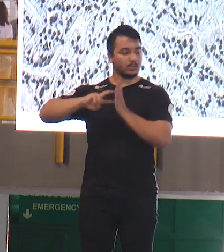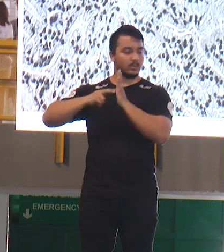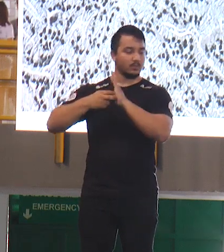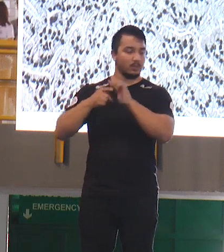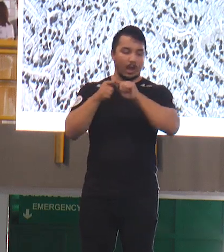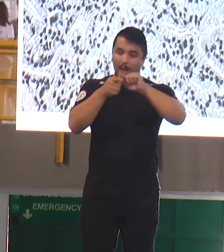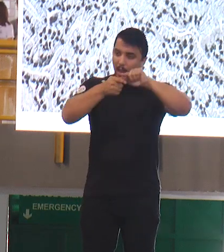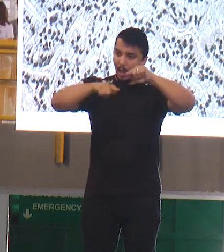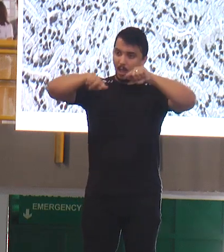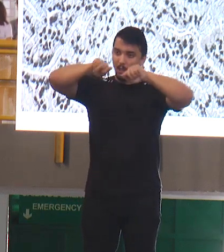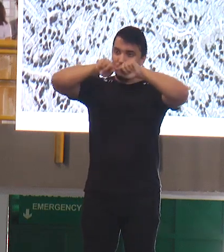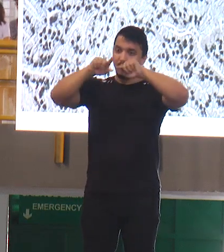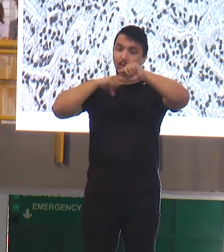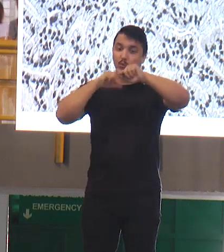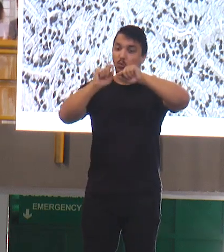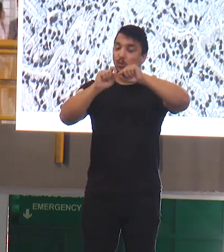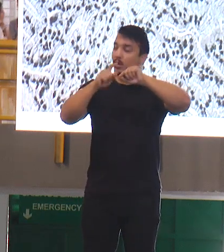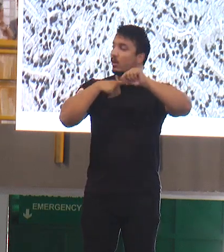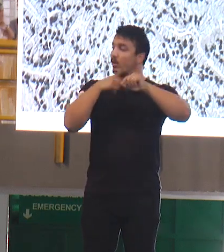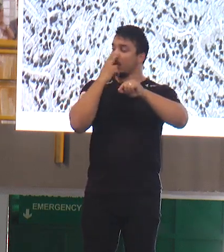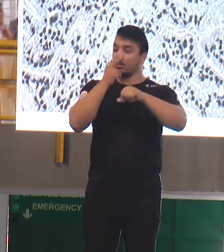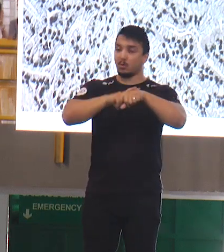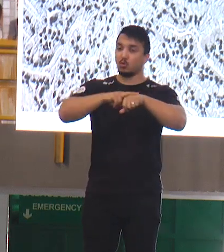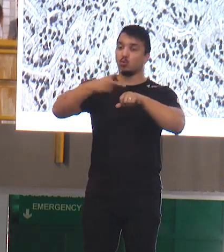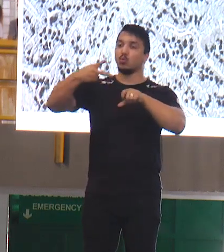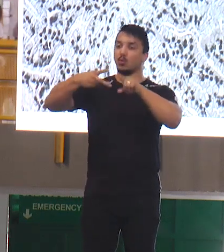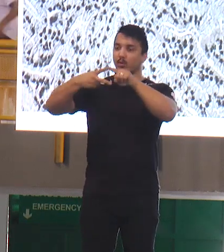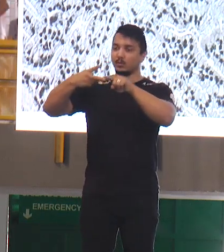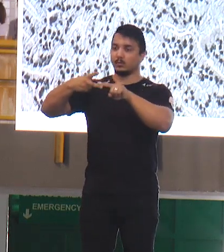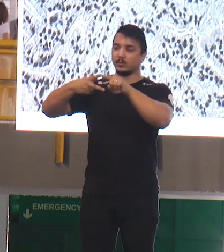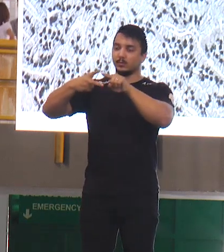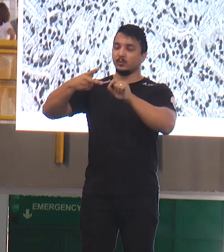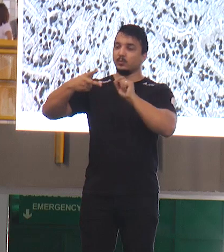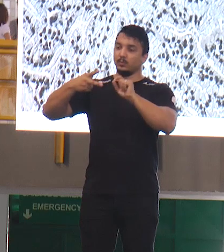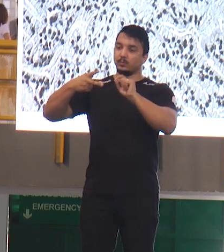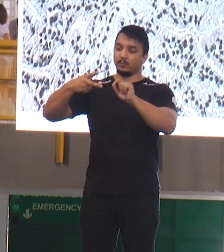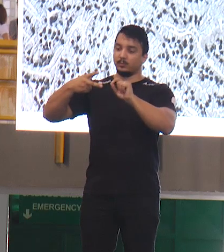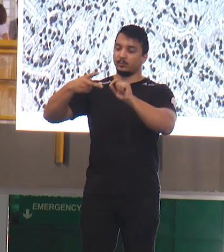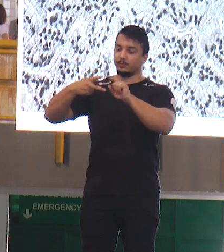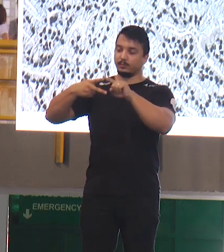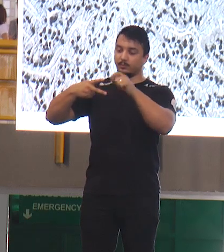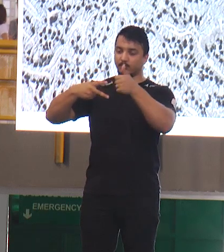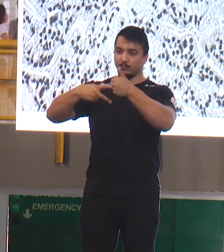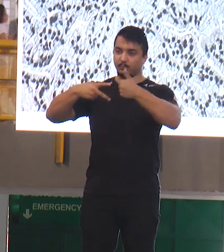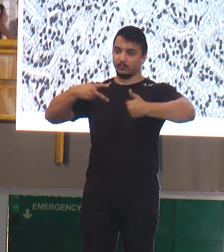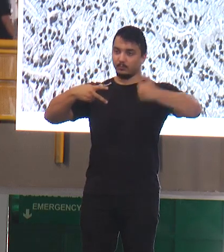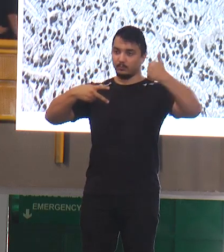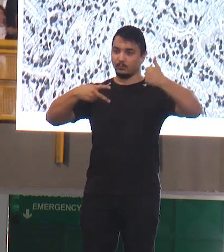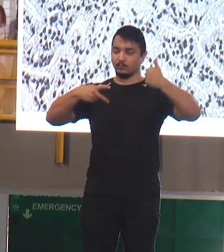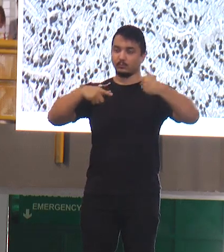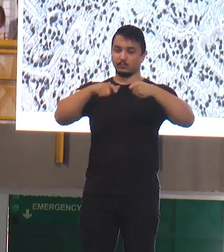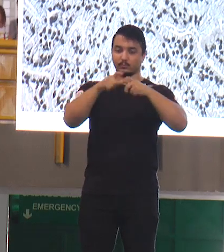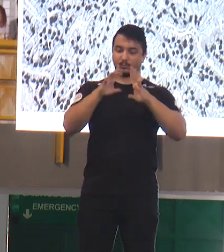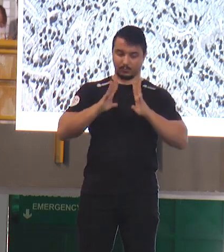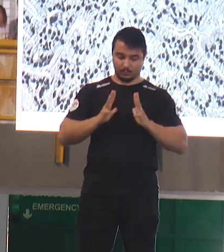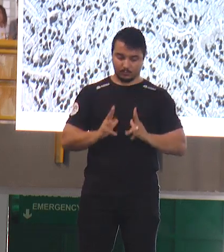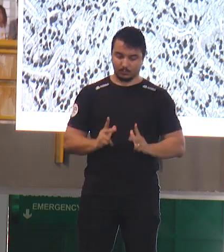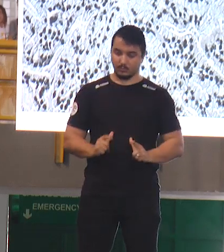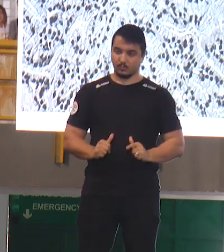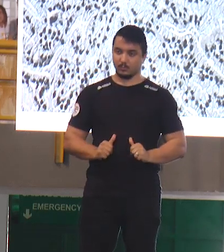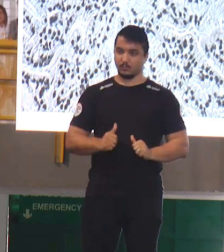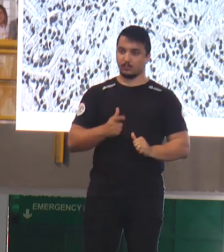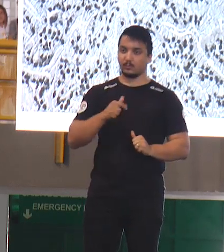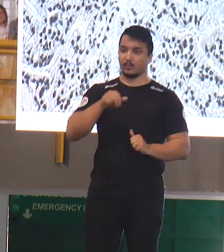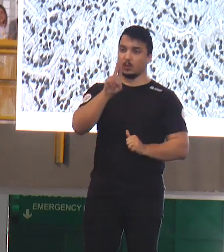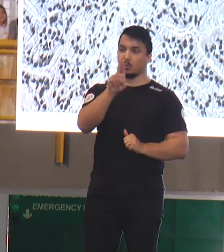uma secreção que vai ter uma dupla função. A função 1, ela vai limpar o